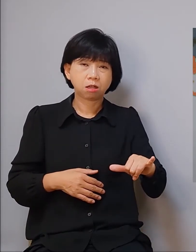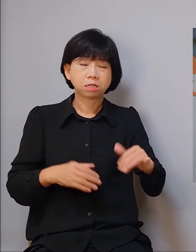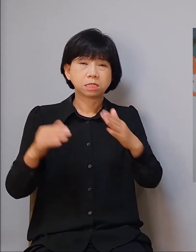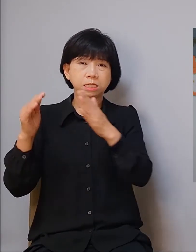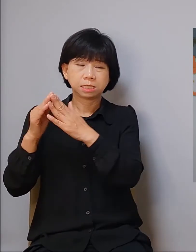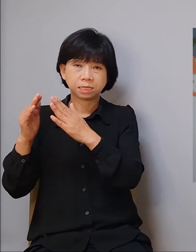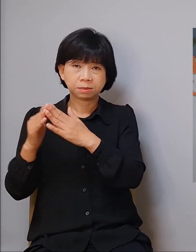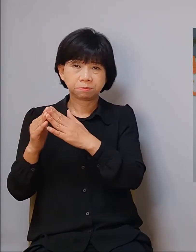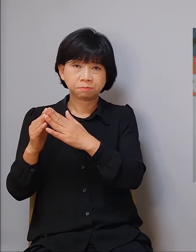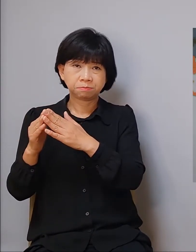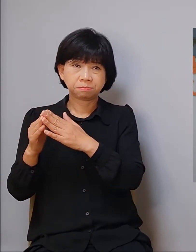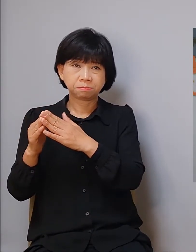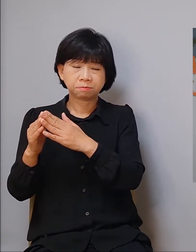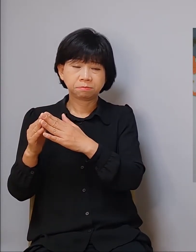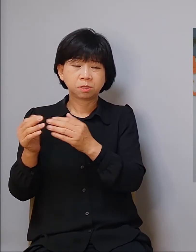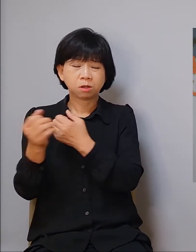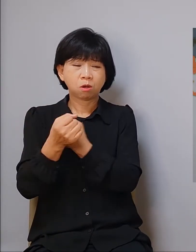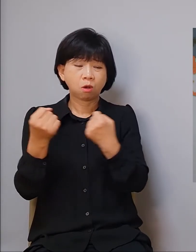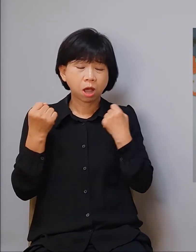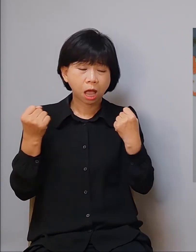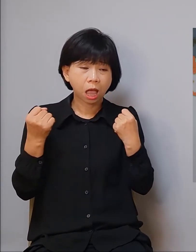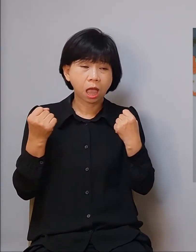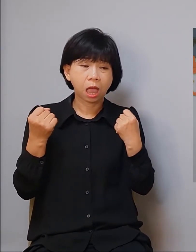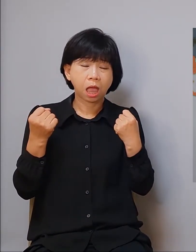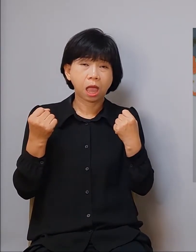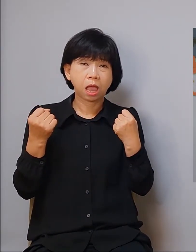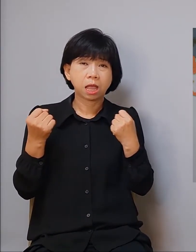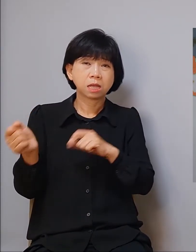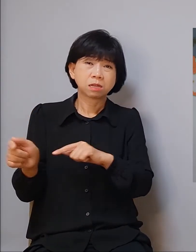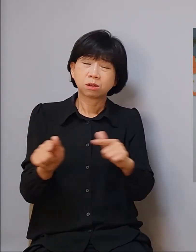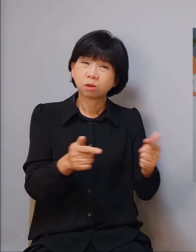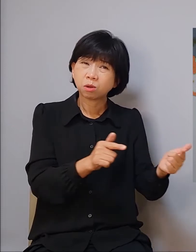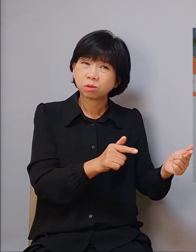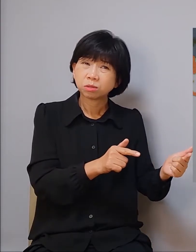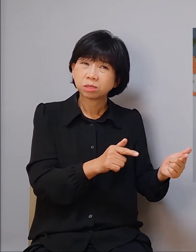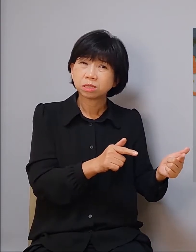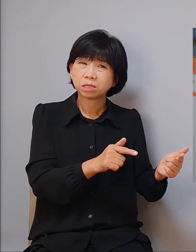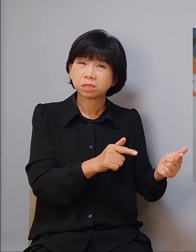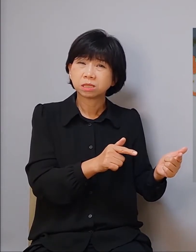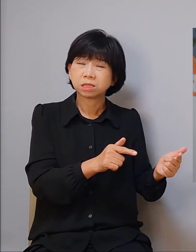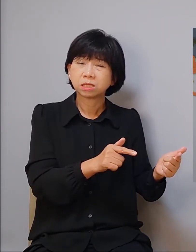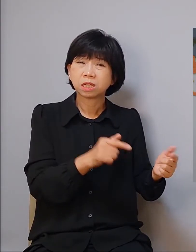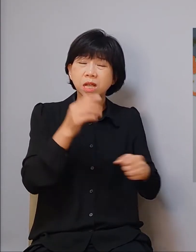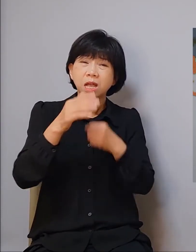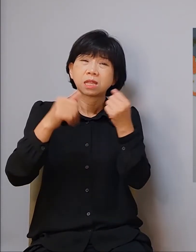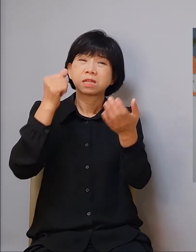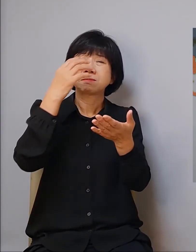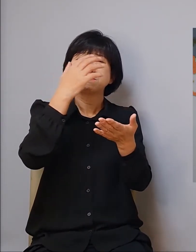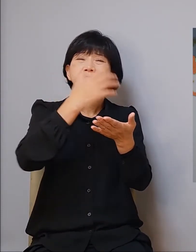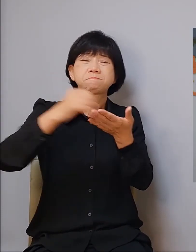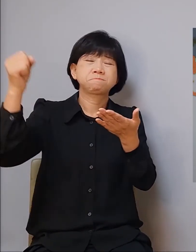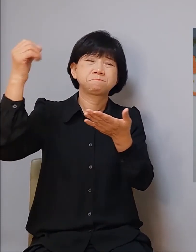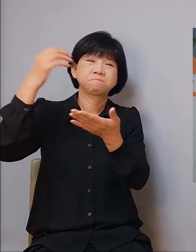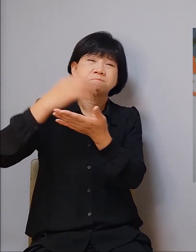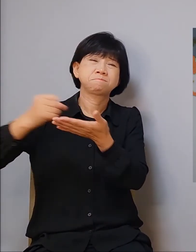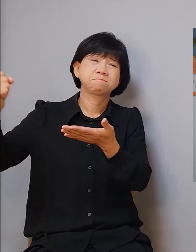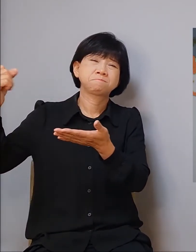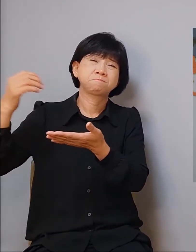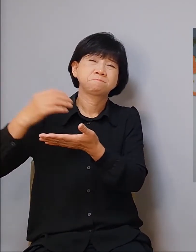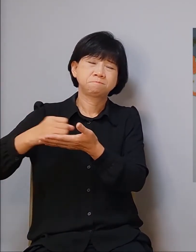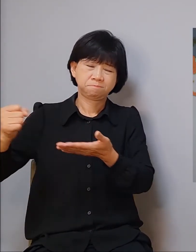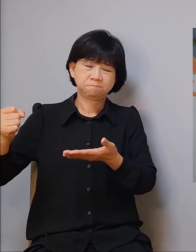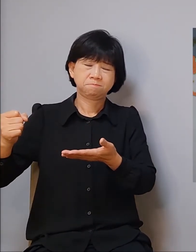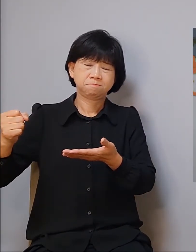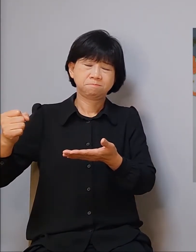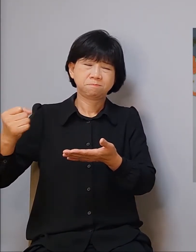집, 건강, 이런 것들을 앗아가기도 하십니다.